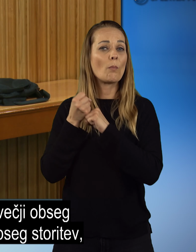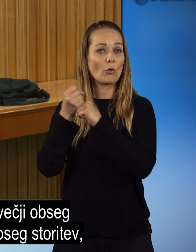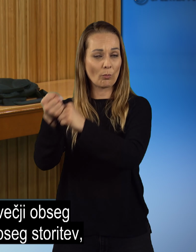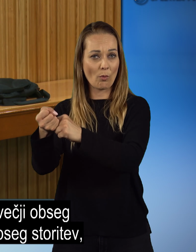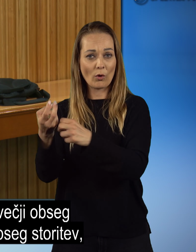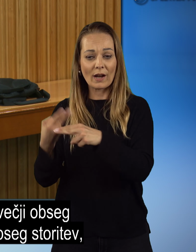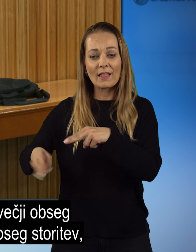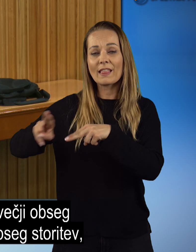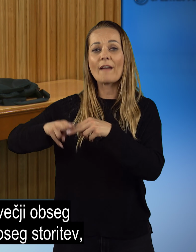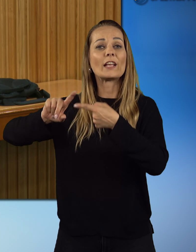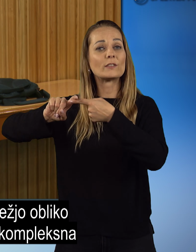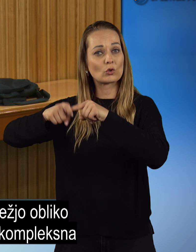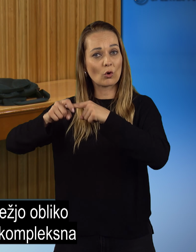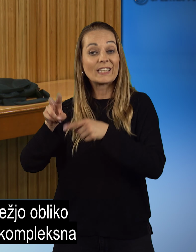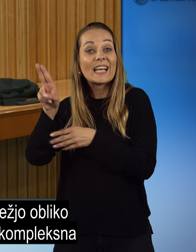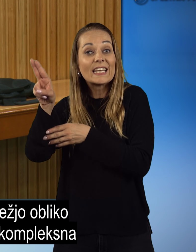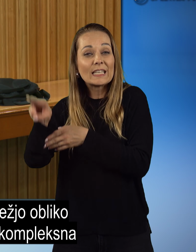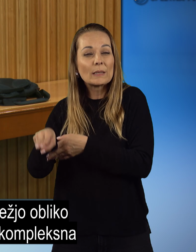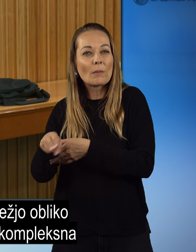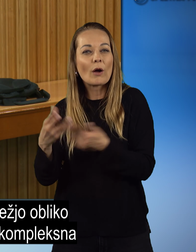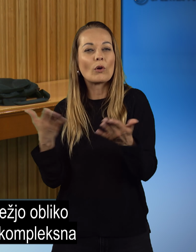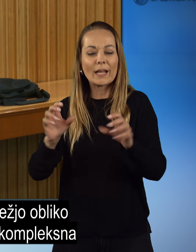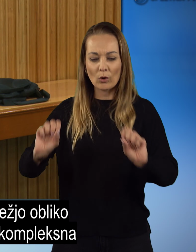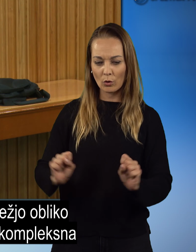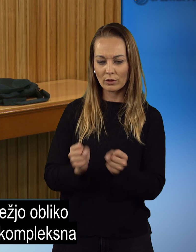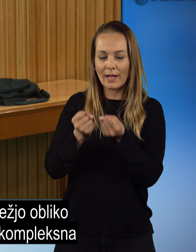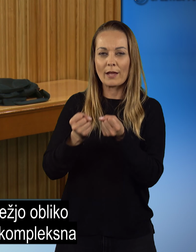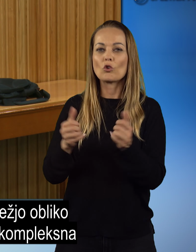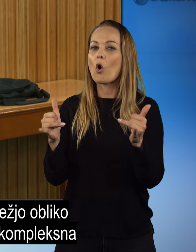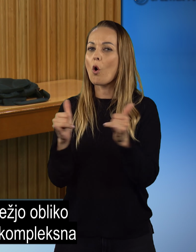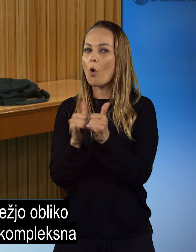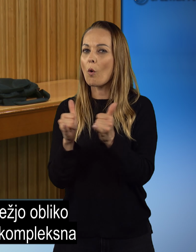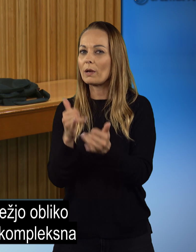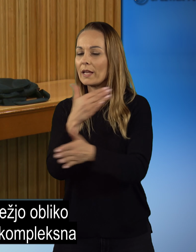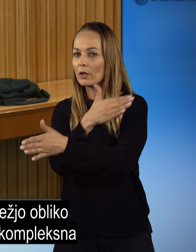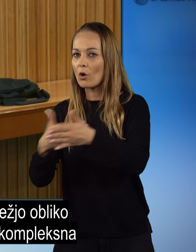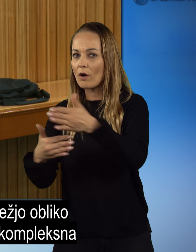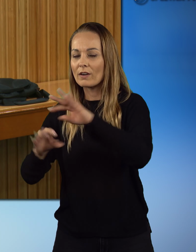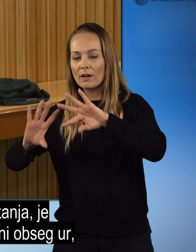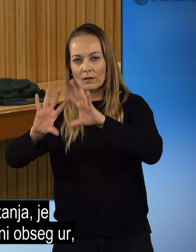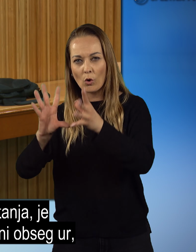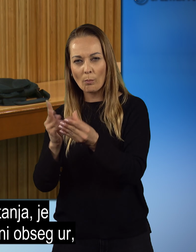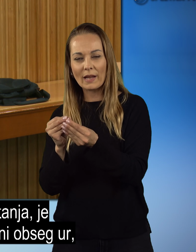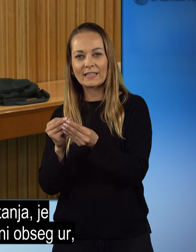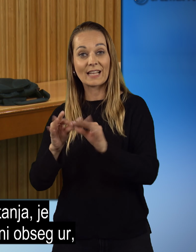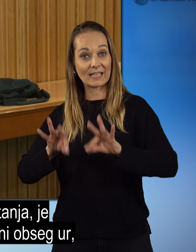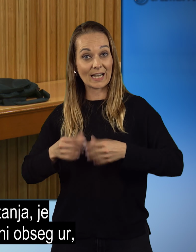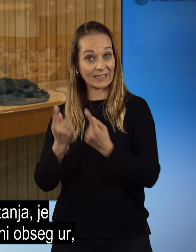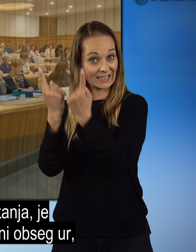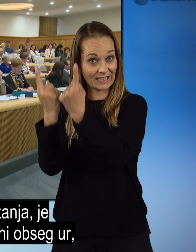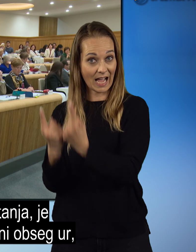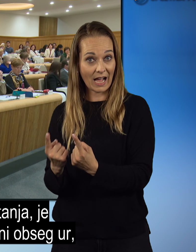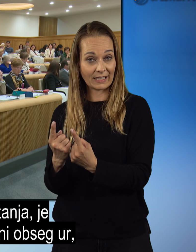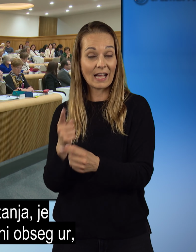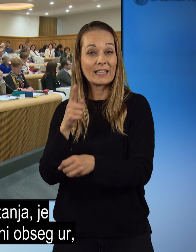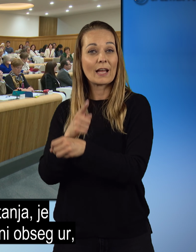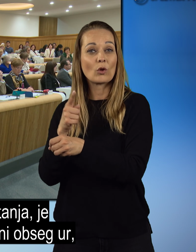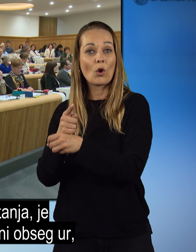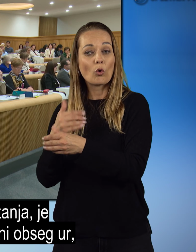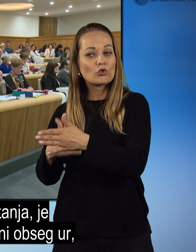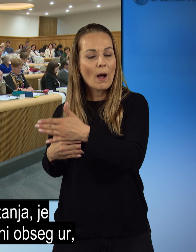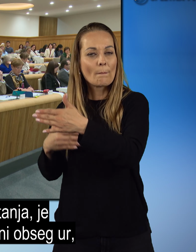podpore, največji obseg storitev, imajo torej neko težjo obliko invalidnosti, neka bolj kompleksna zdravstvena stanja, je